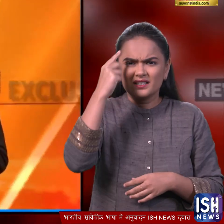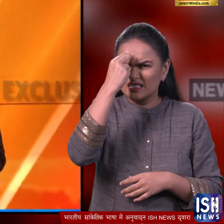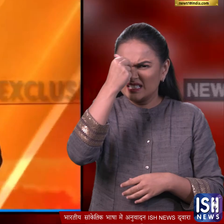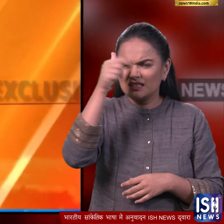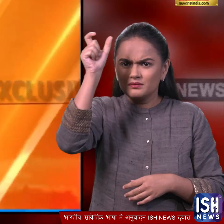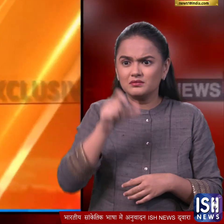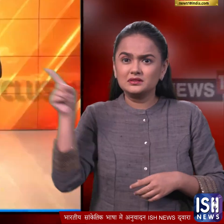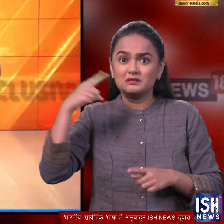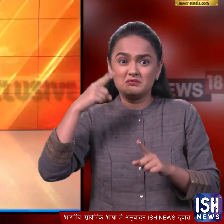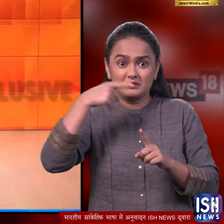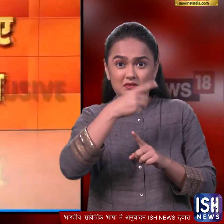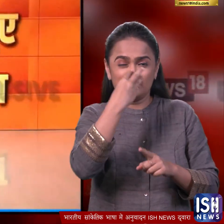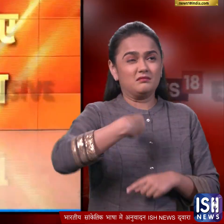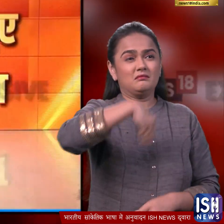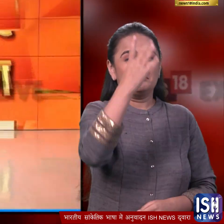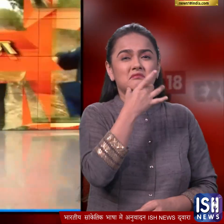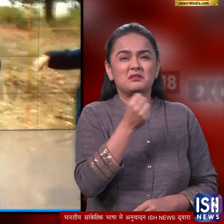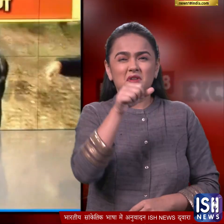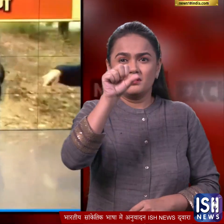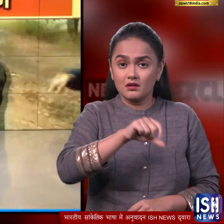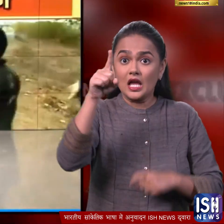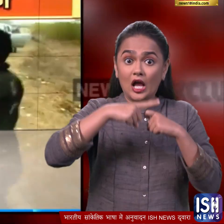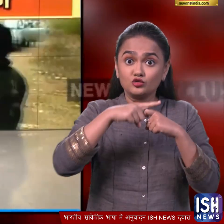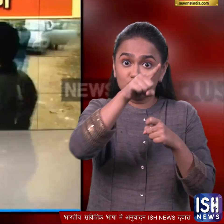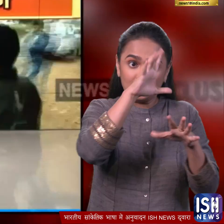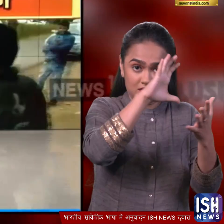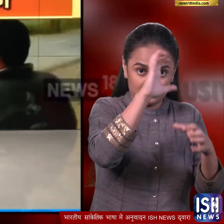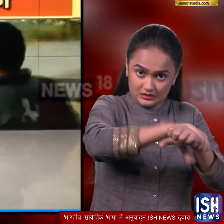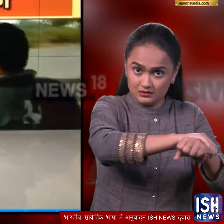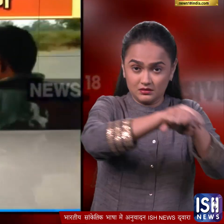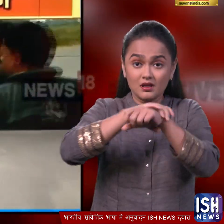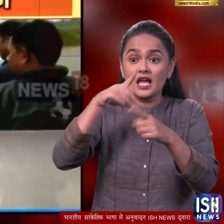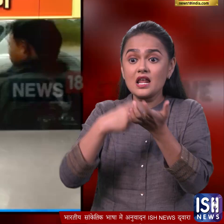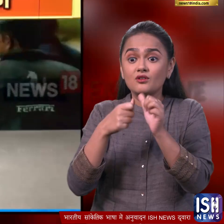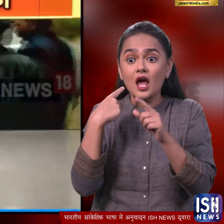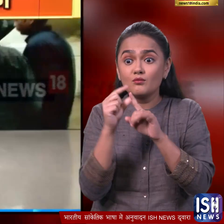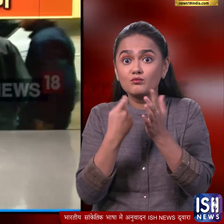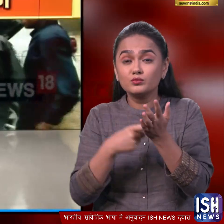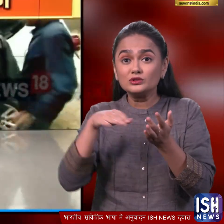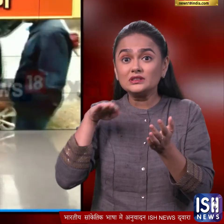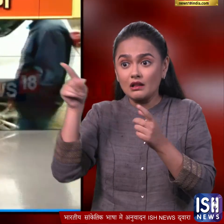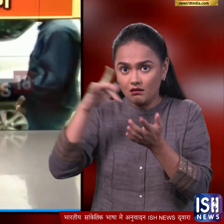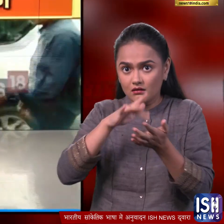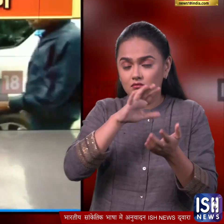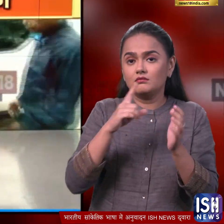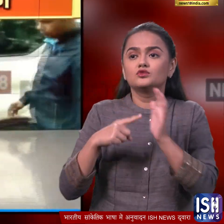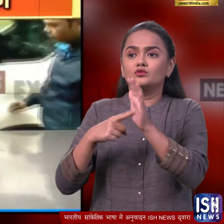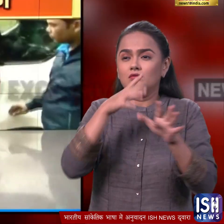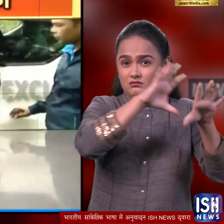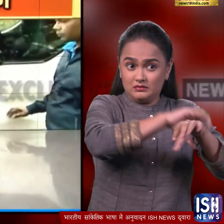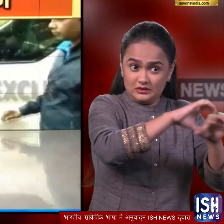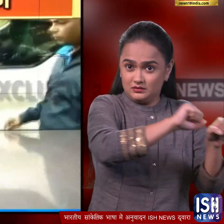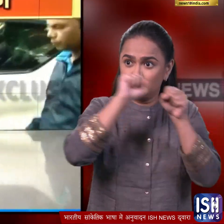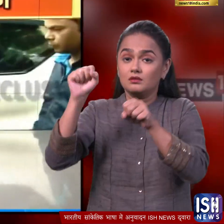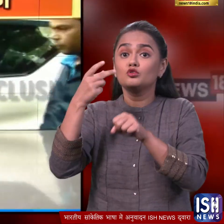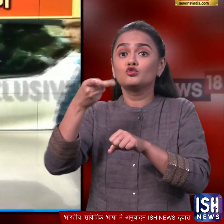कालीचरण महाराज को मध्य प्रदेश के खजुराहो से गिरफ्तार कर लिया गया, जिसके बाद उन्हें रायपुर की जिला अदालत में पेश किया गया, जहां से कालीचरण को 2